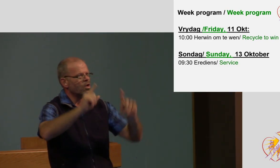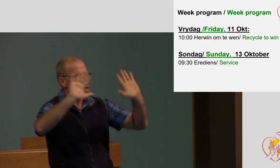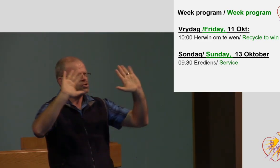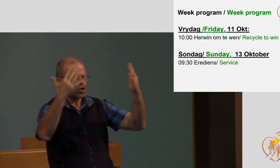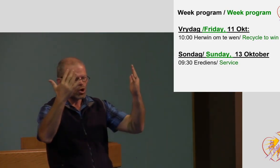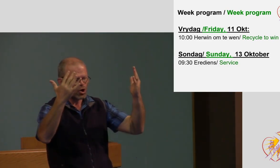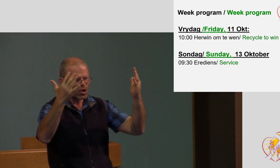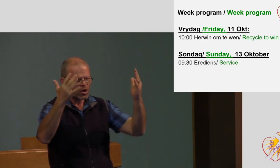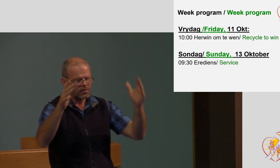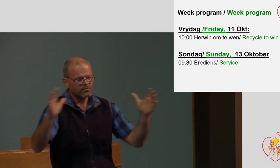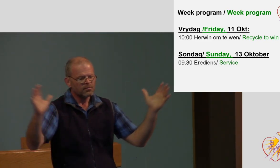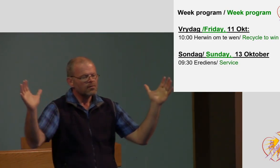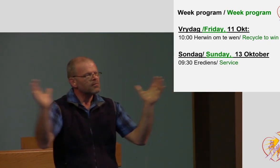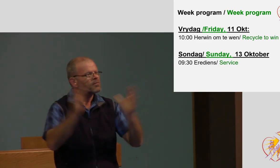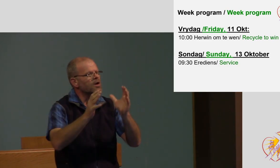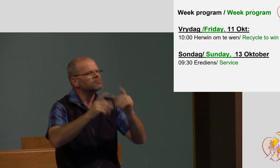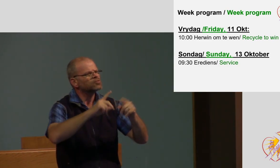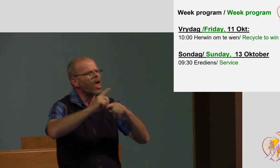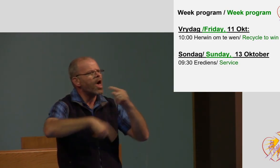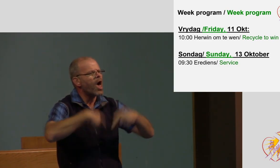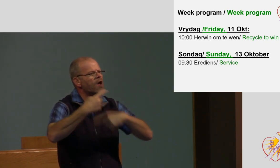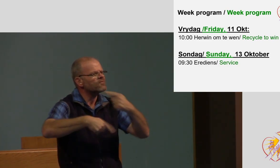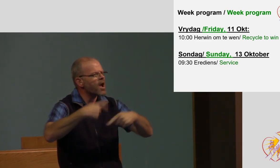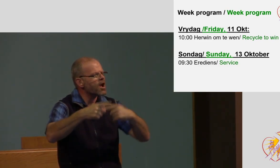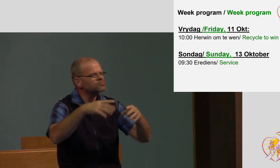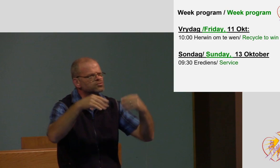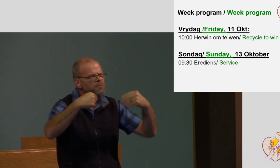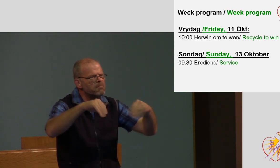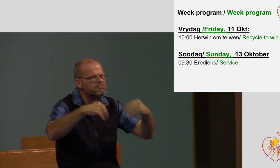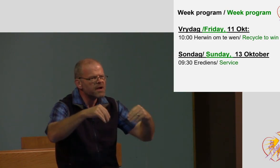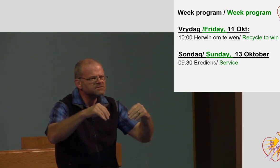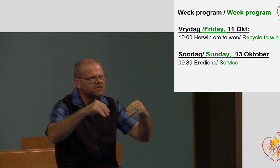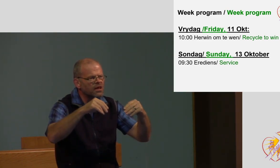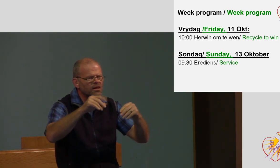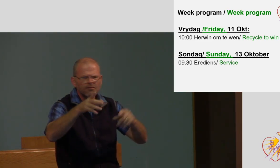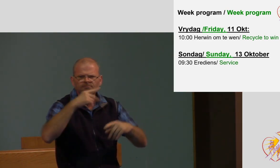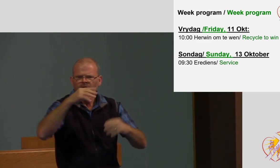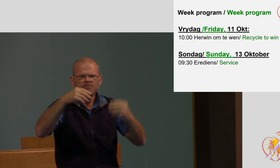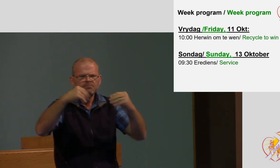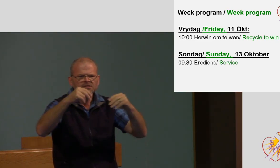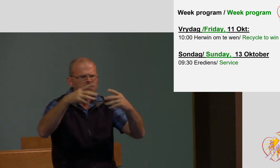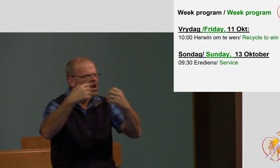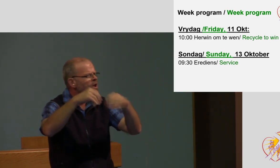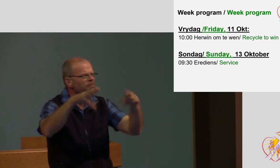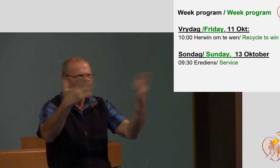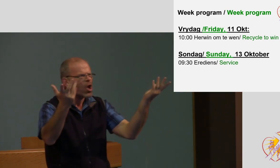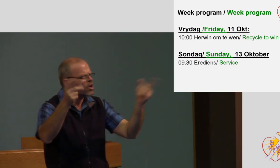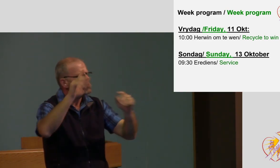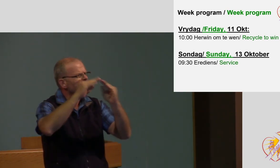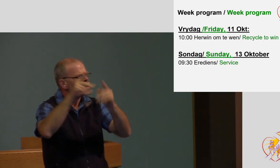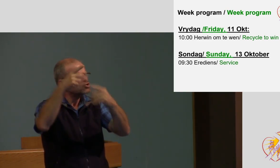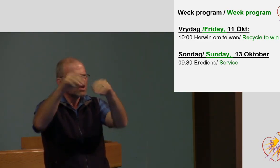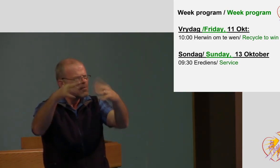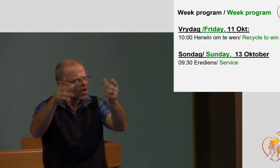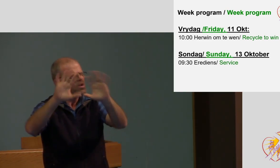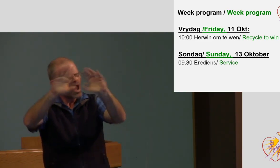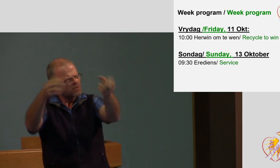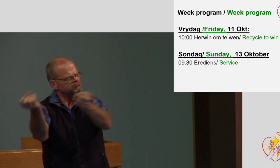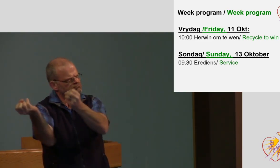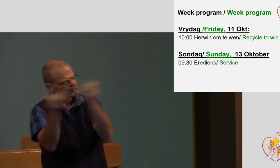Vrydagoggend 10:00, almal welkom, ons herwin plastieksakke, moenie mors, wil die natuur